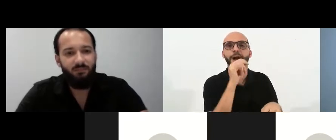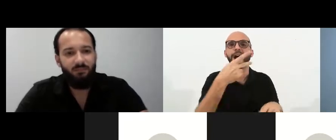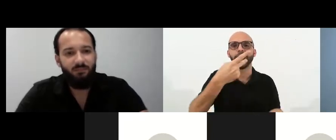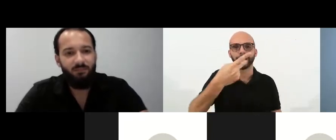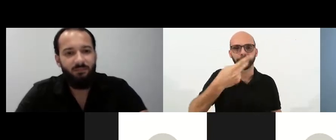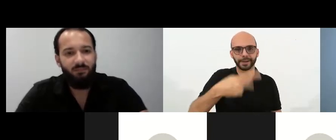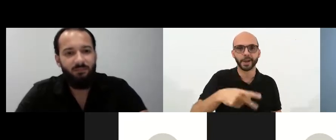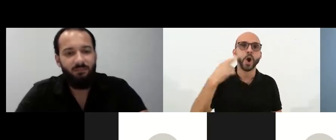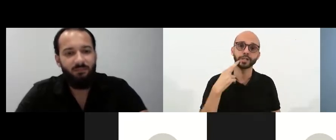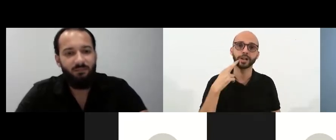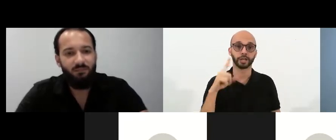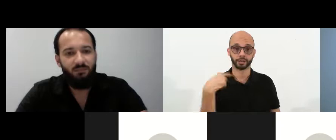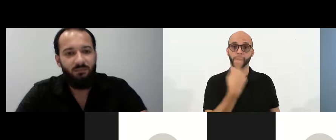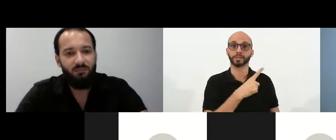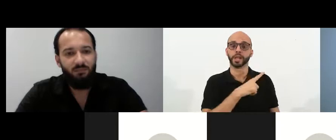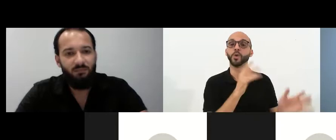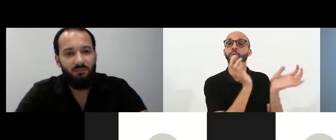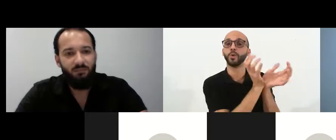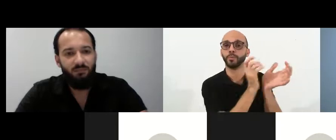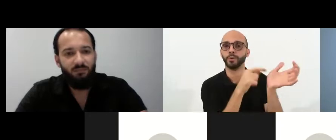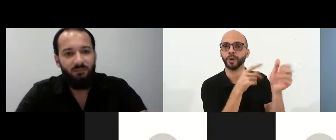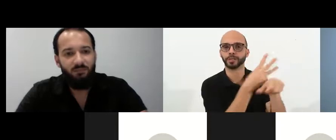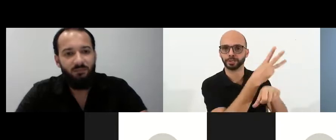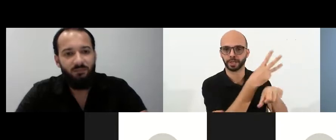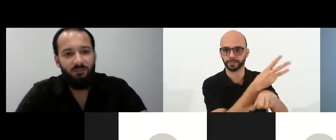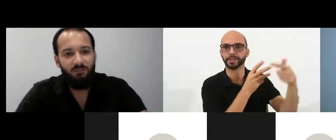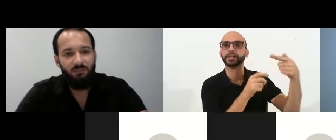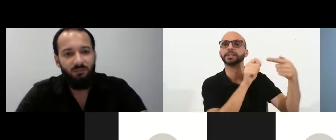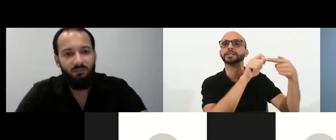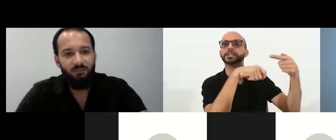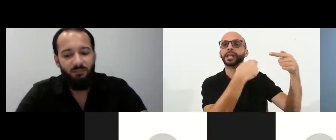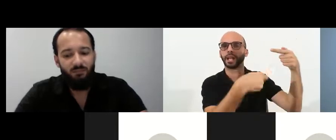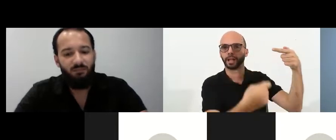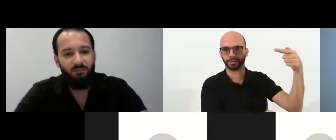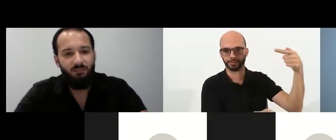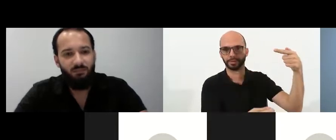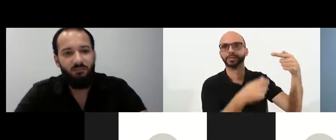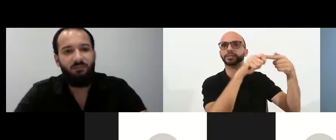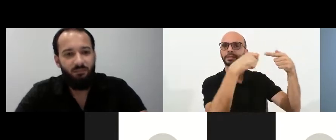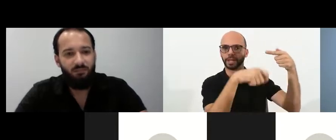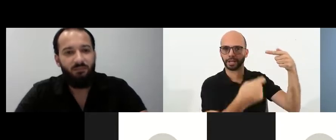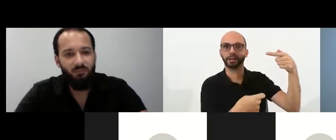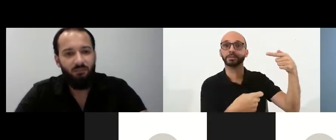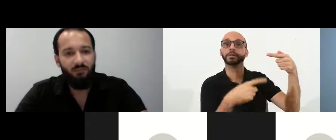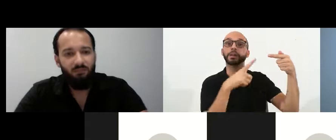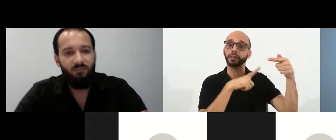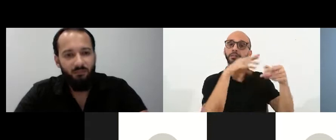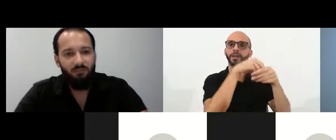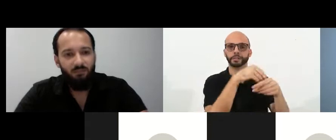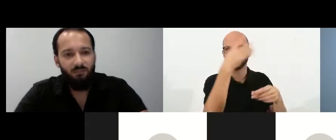as videochamadas que nós podemos utilizar. Aqui em Rondônia nós temos o grupo de WhatsApp de